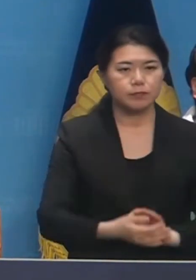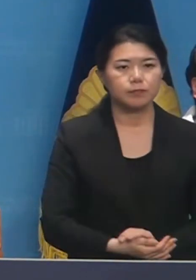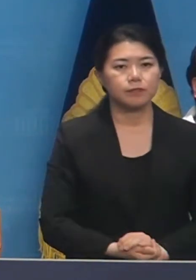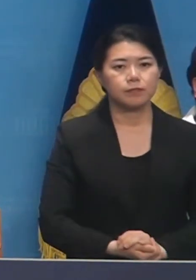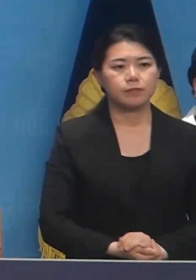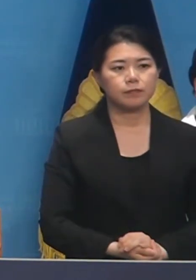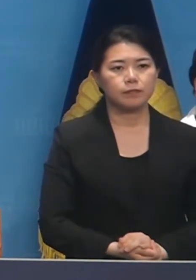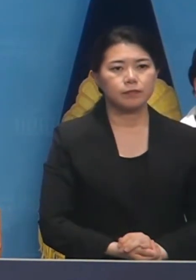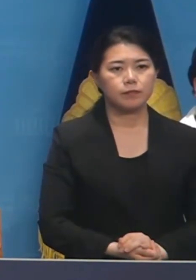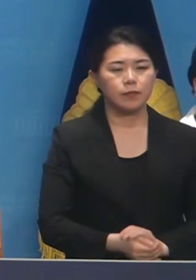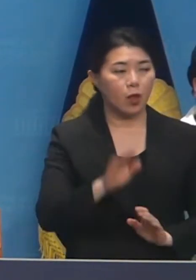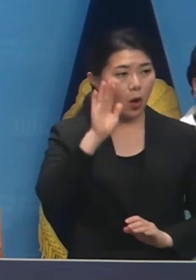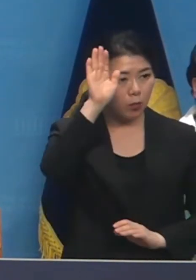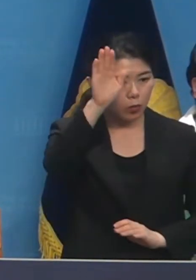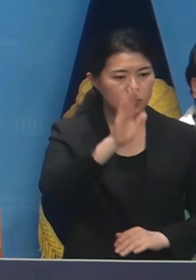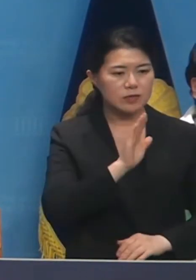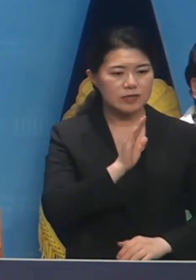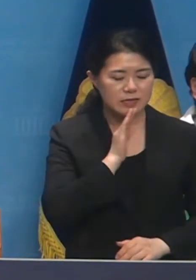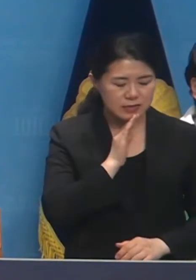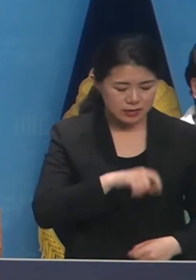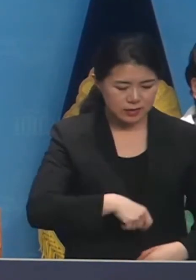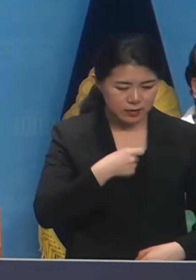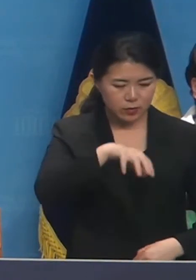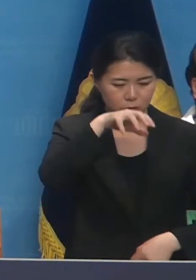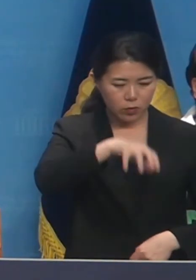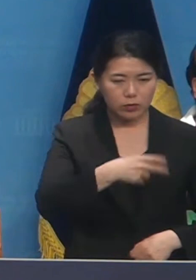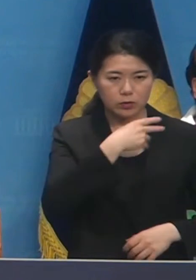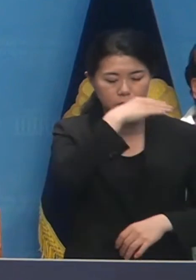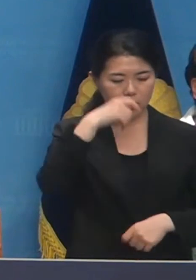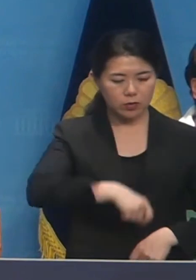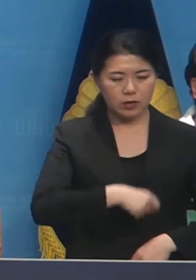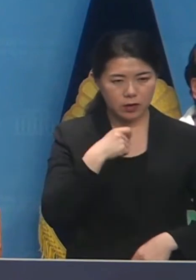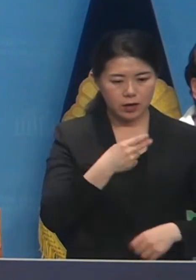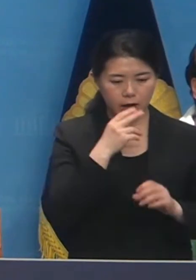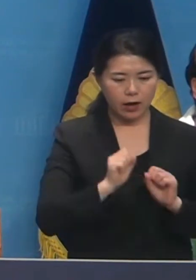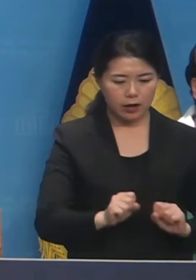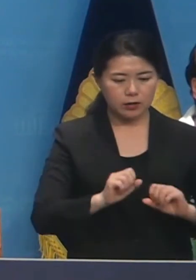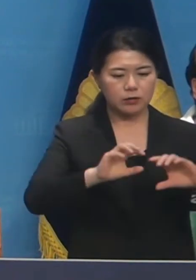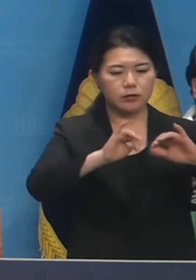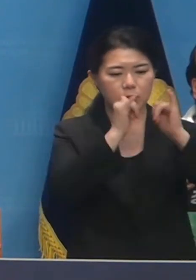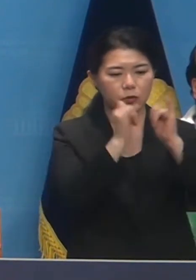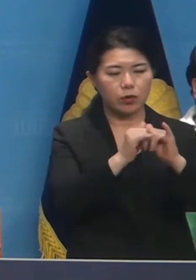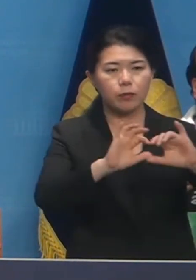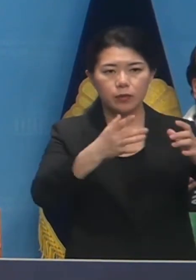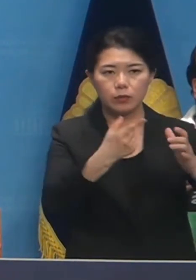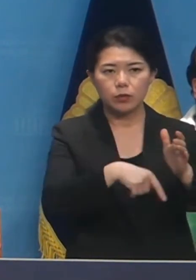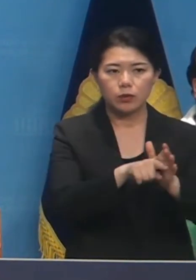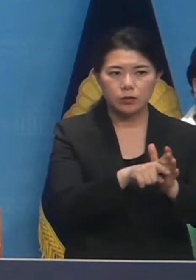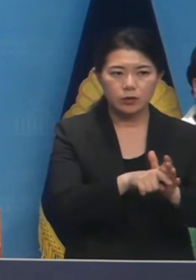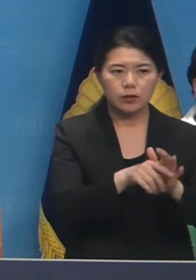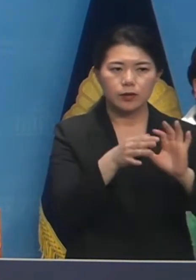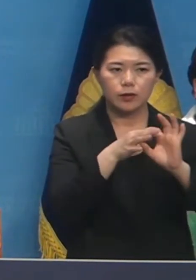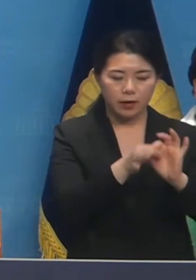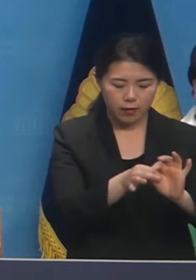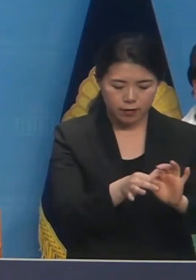밝힙니다. 앞으로도 진실한 자유와 정의가 살아있는 사회를 위하여 계속